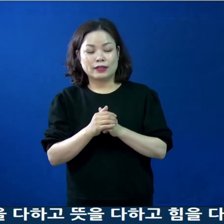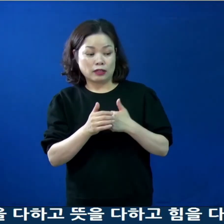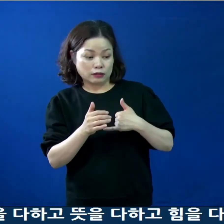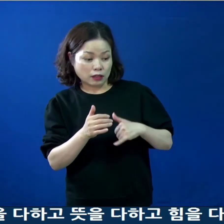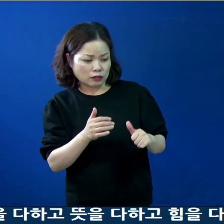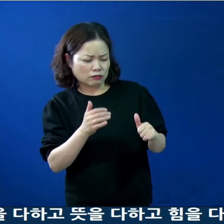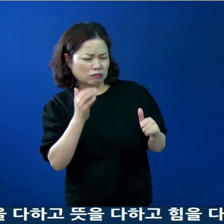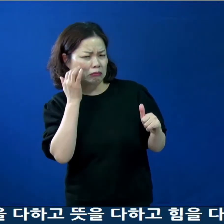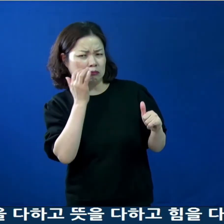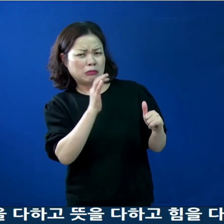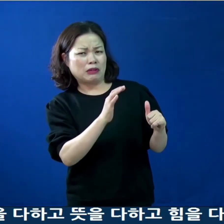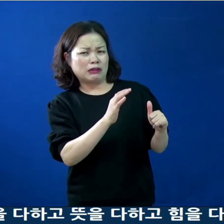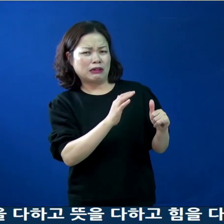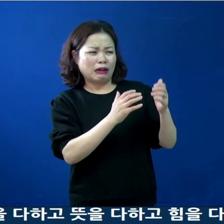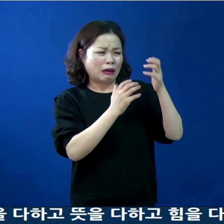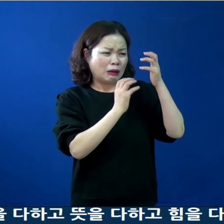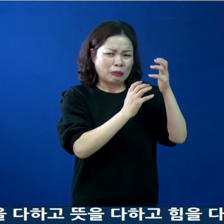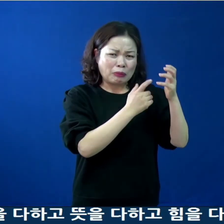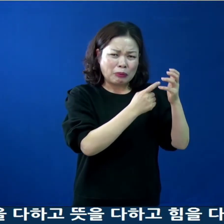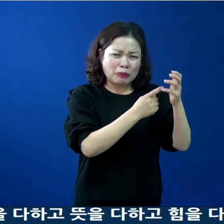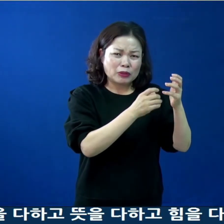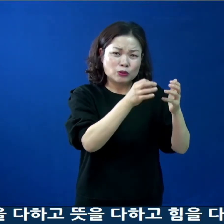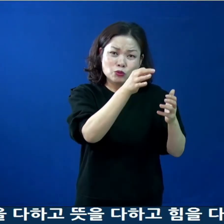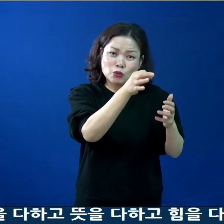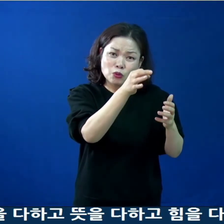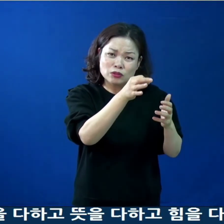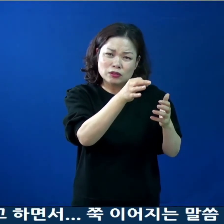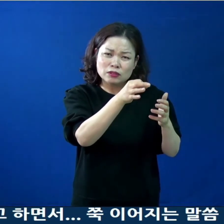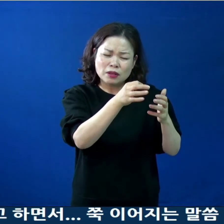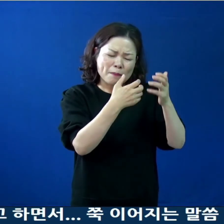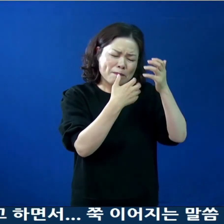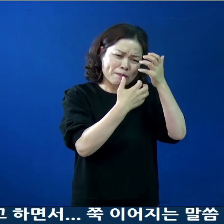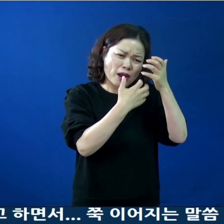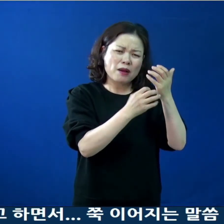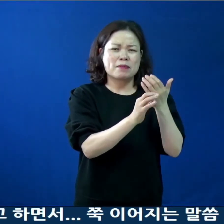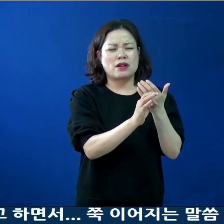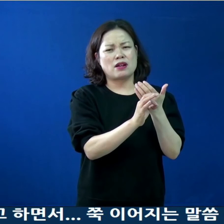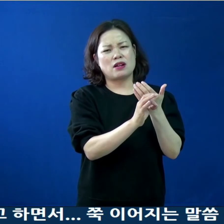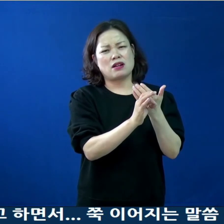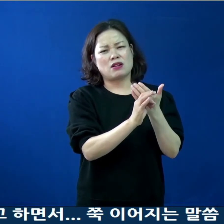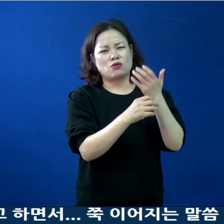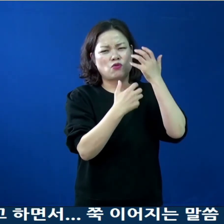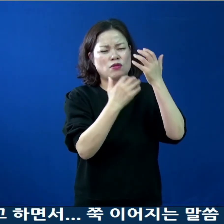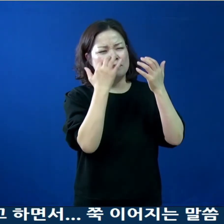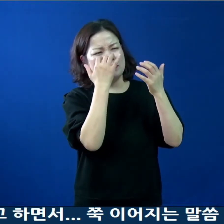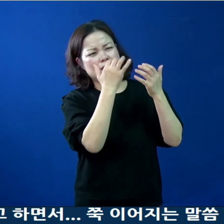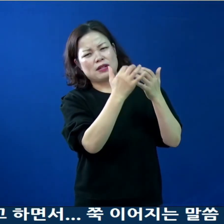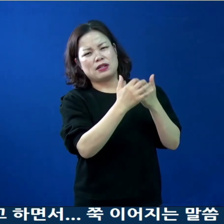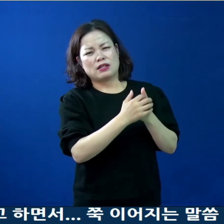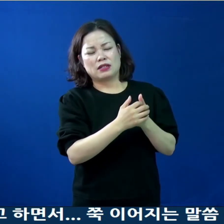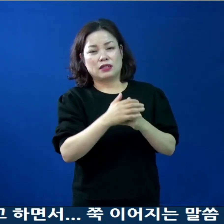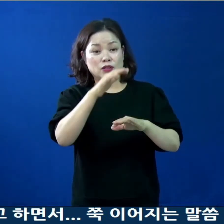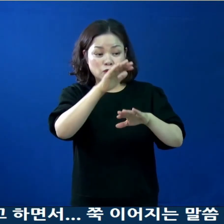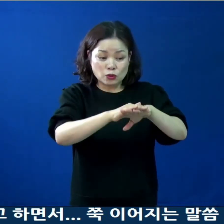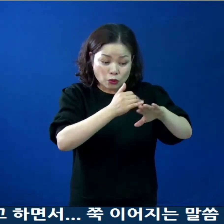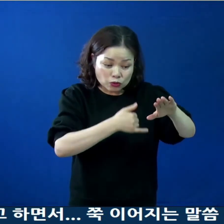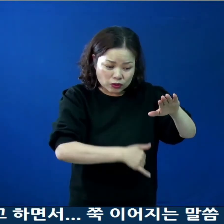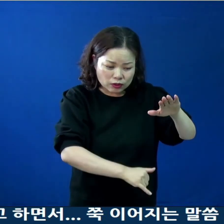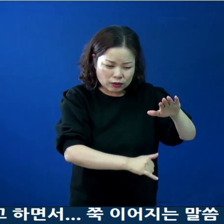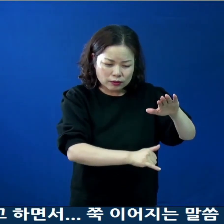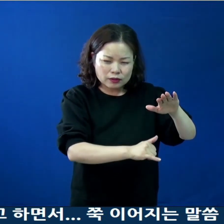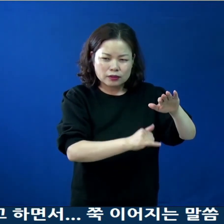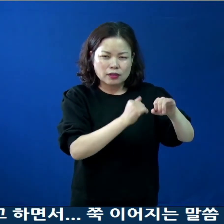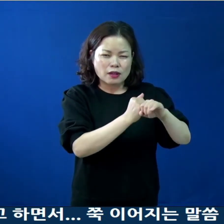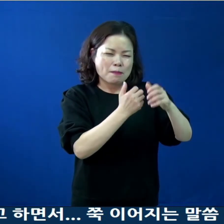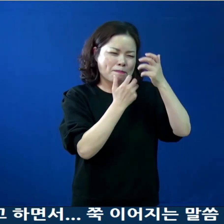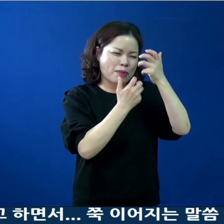자녀를 앙망하면, 그러니까 여러분, 돈을 묵상하면 돈을 앙망하게 되고요, 손주를